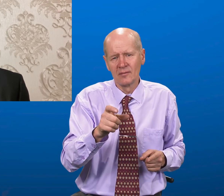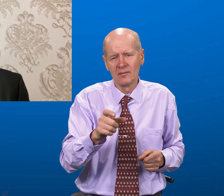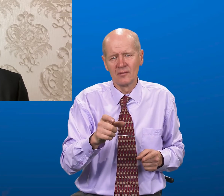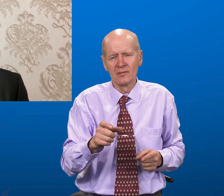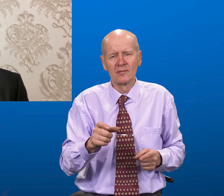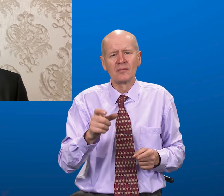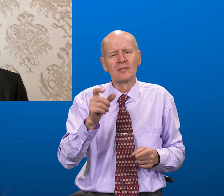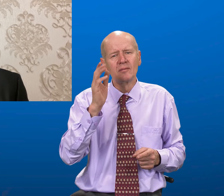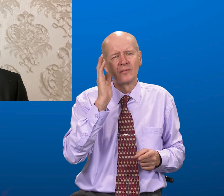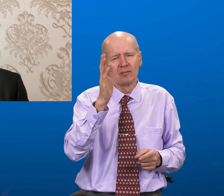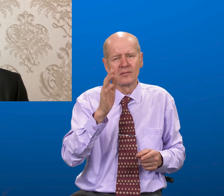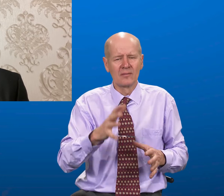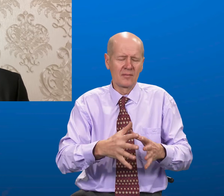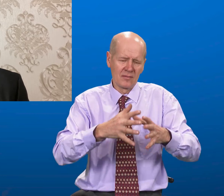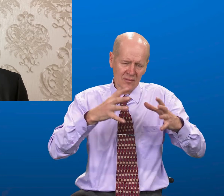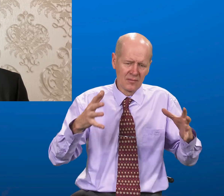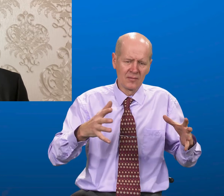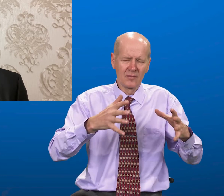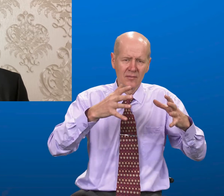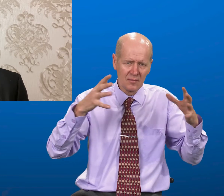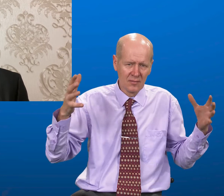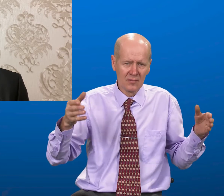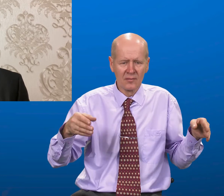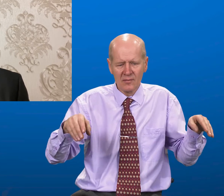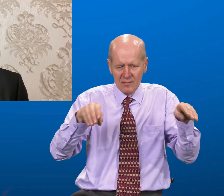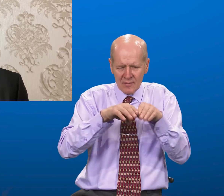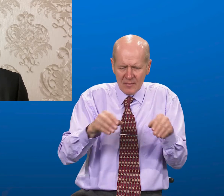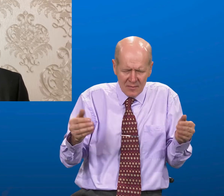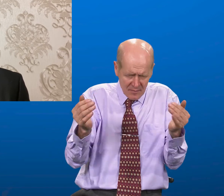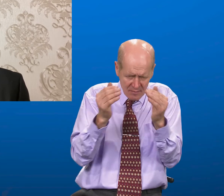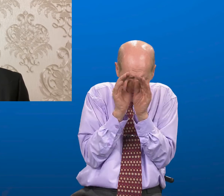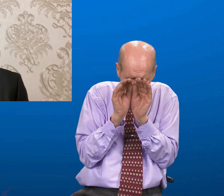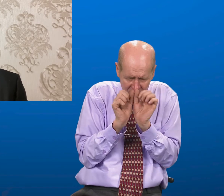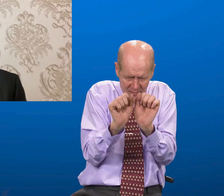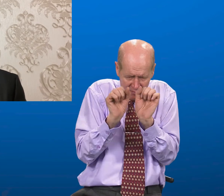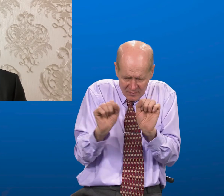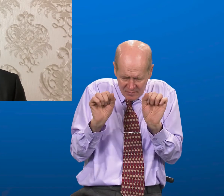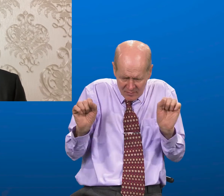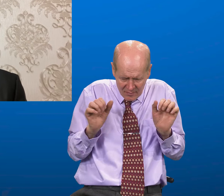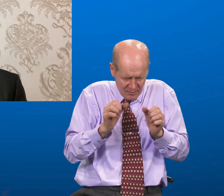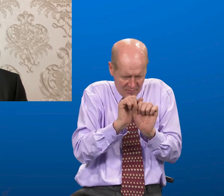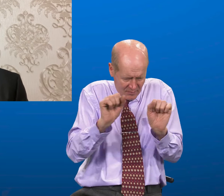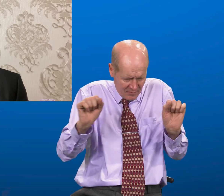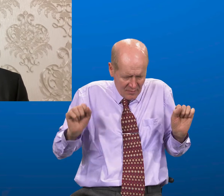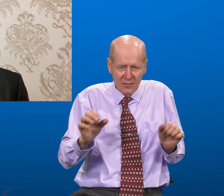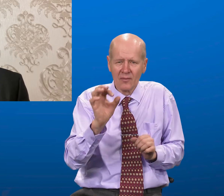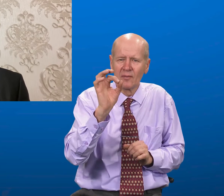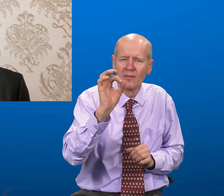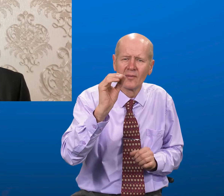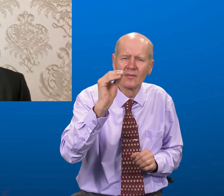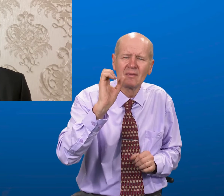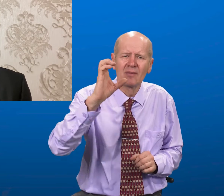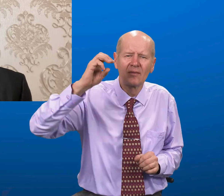влияния, он будет еще более и более закрыт для Господа. Он будет